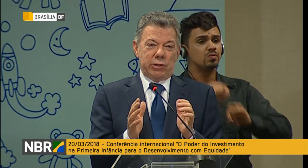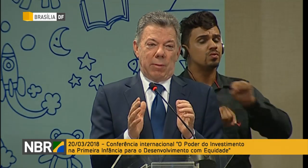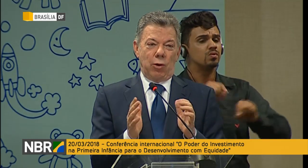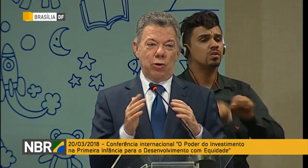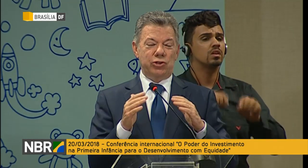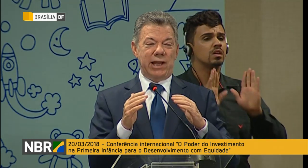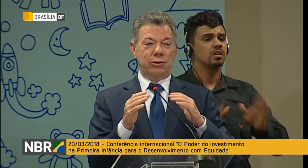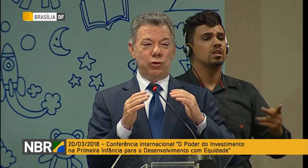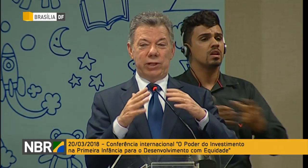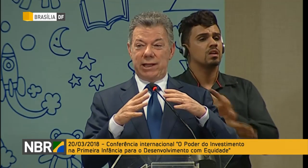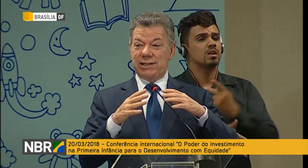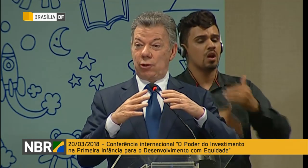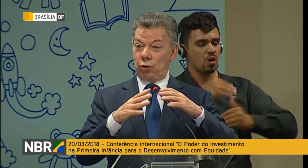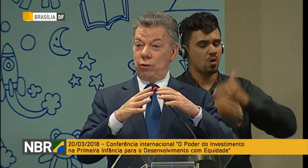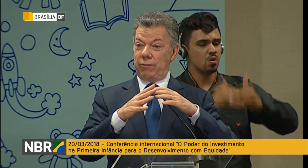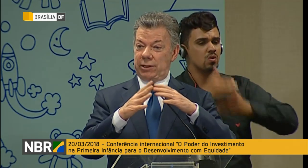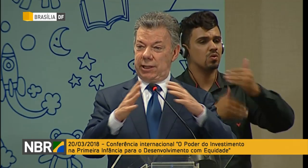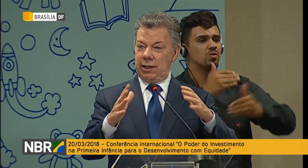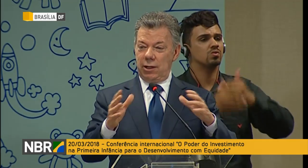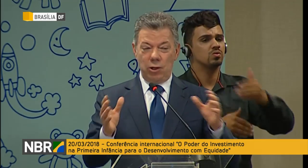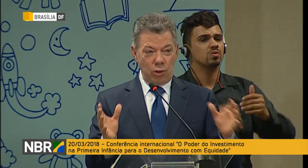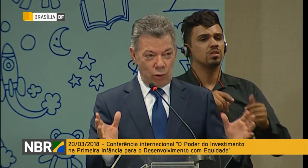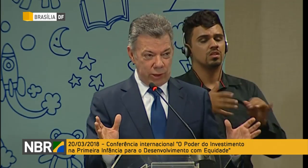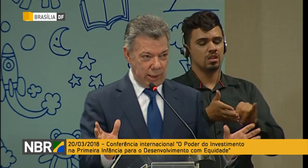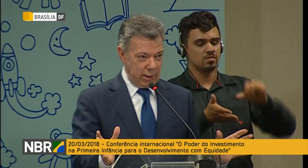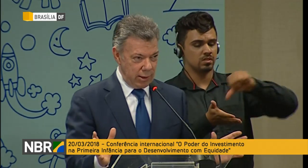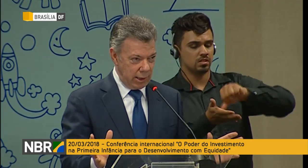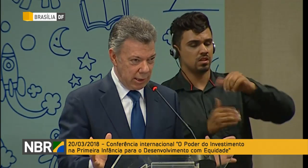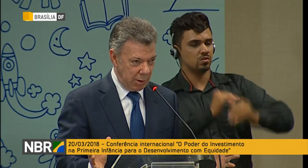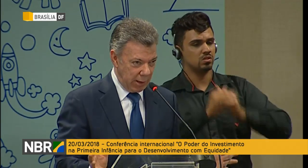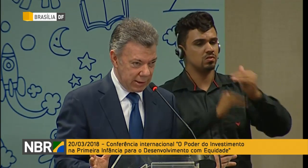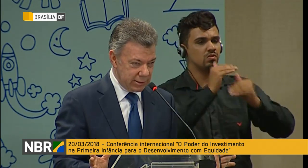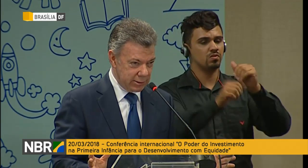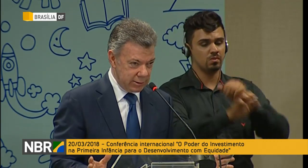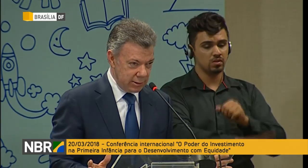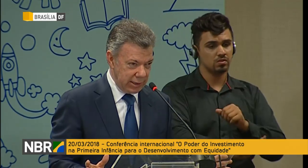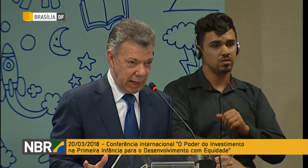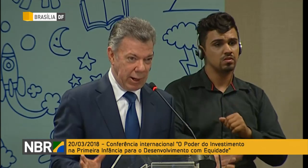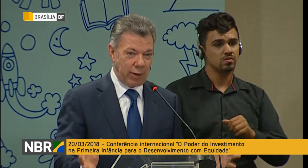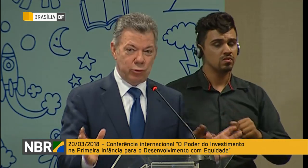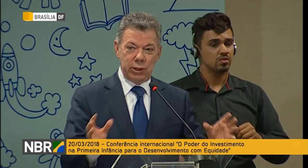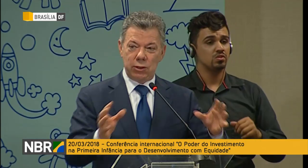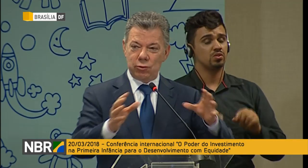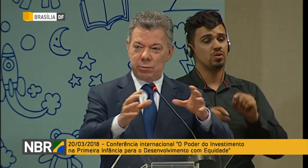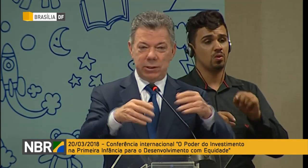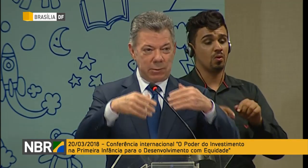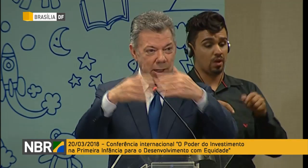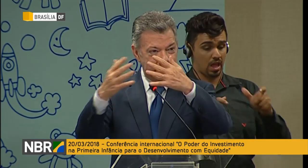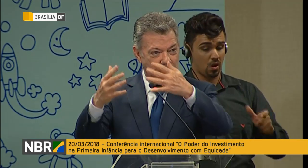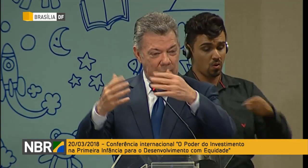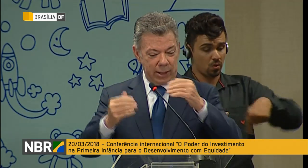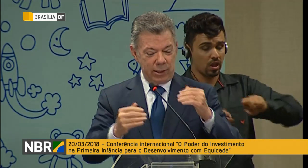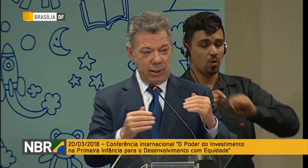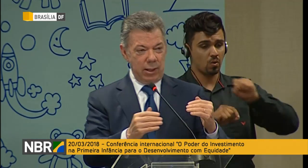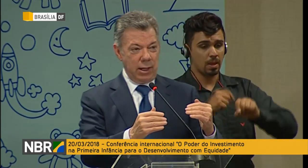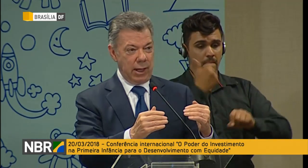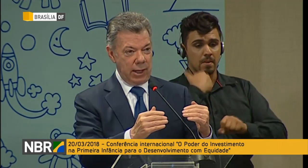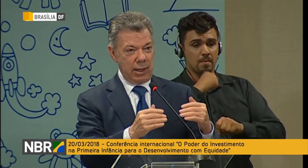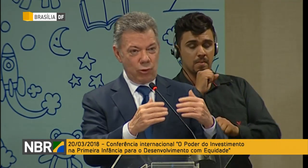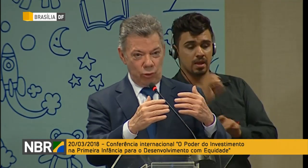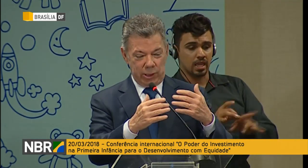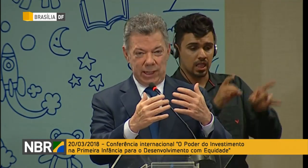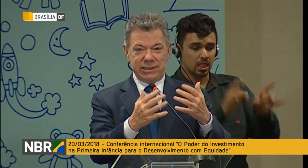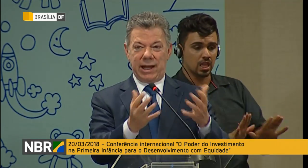poderíamos começar a construir o que chamamos de Centro de Desenvolvimento Infantis, onde as mães levam as suas crianças e